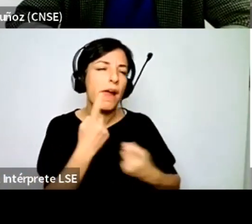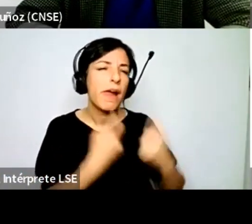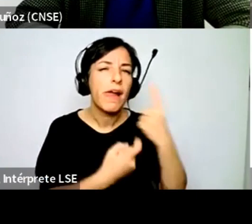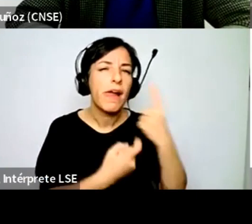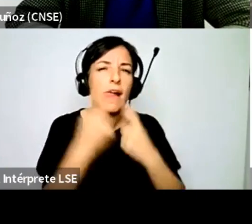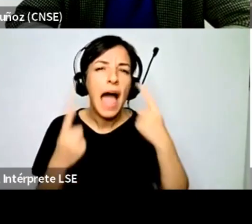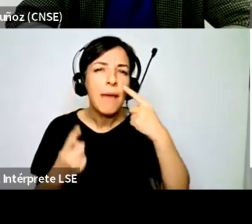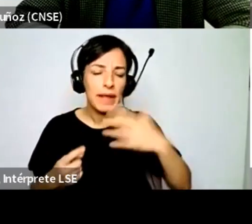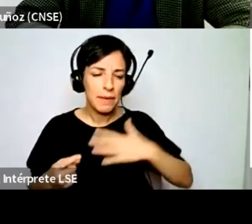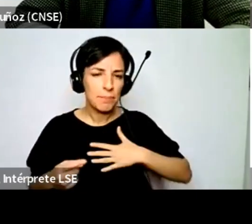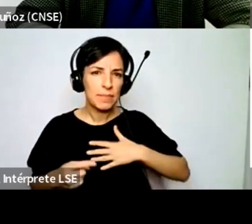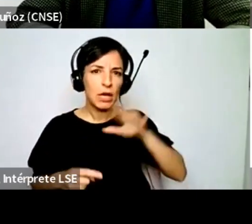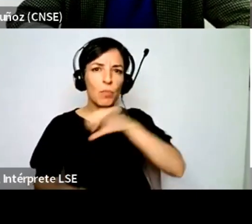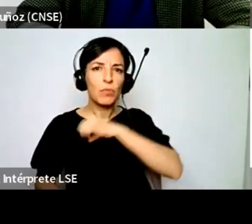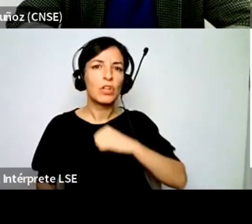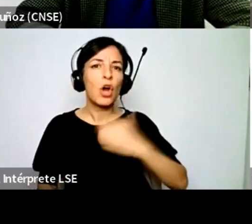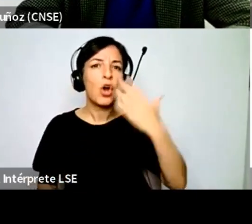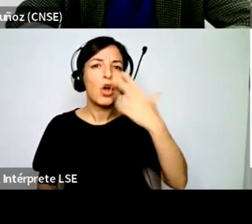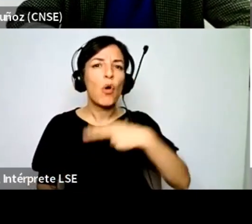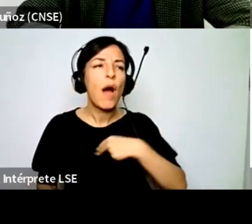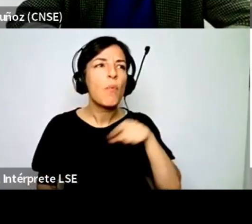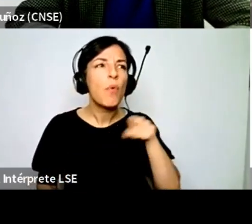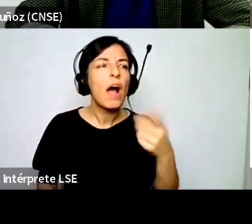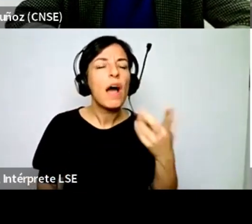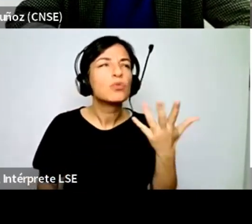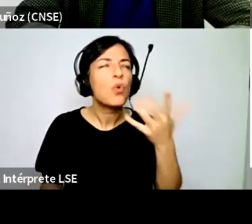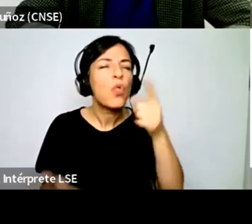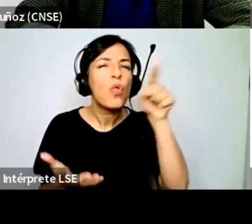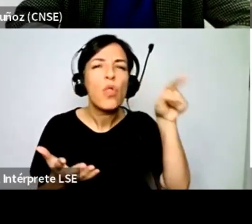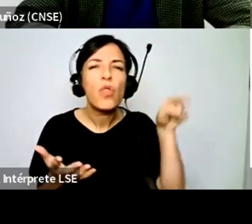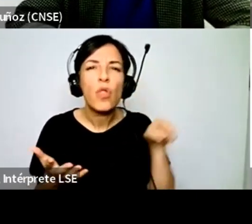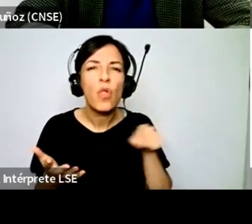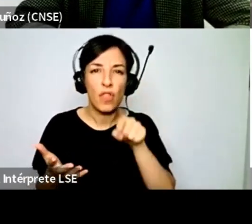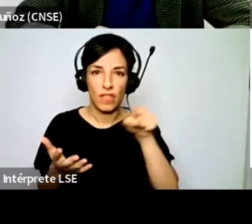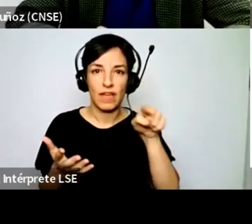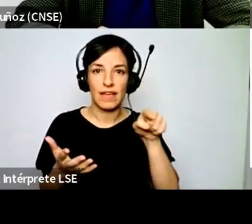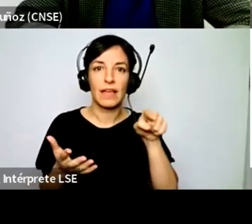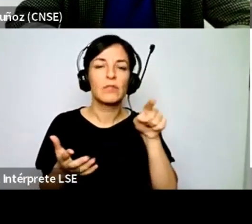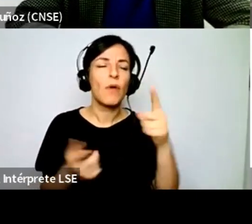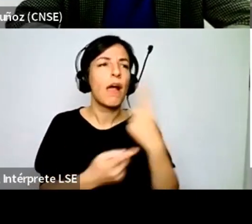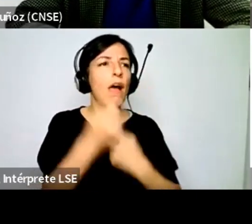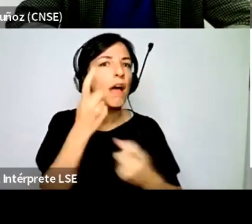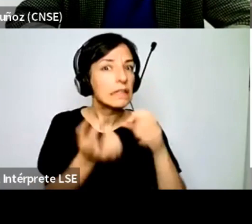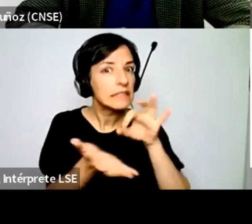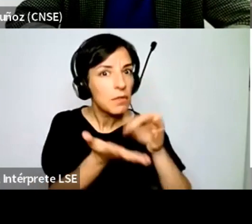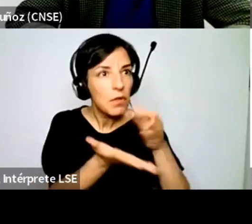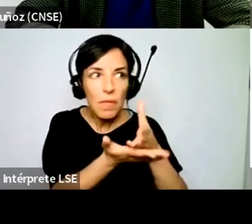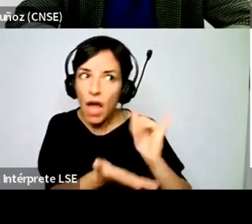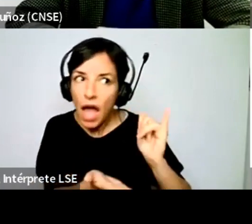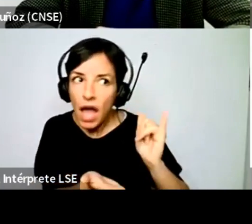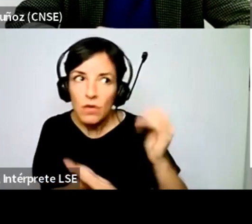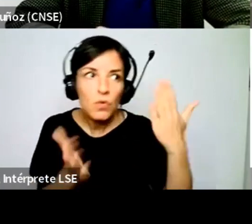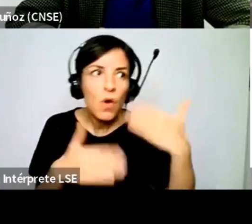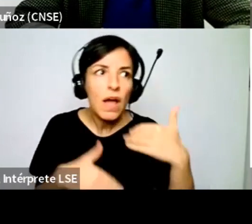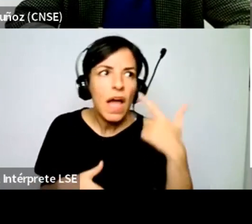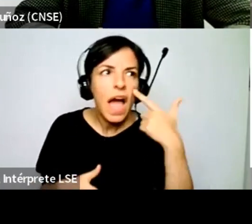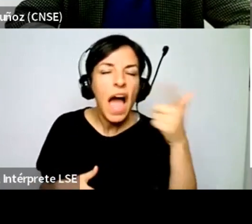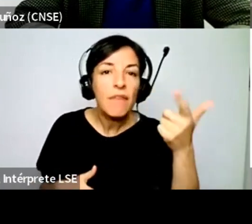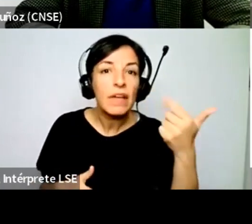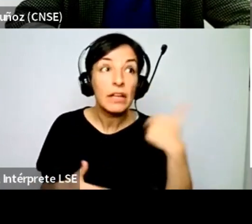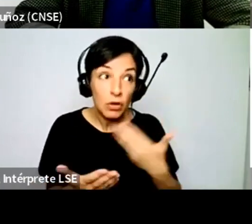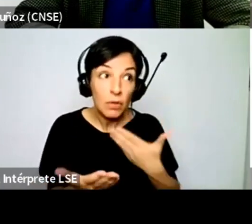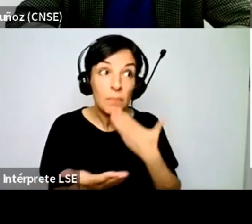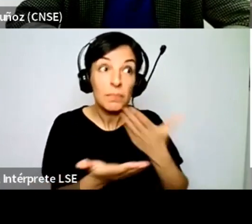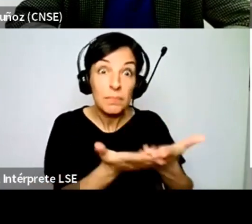el colegio de abogados que le corresponda de su zona si tienen servicio de mediación y puede solicitar